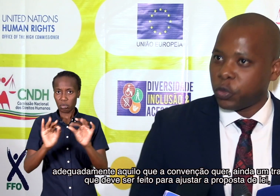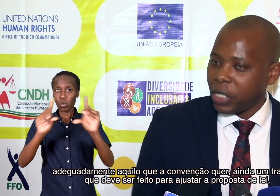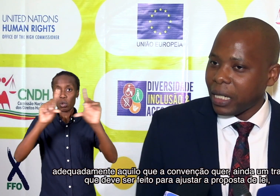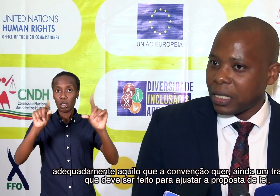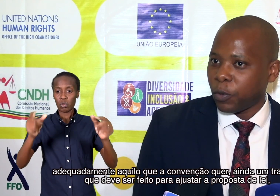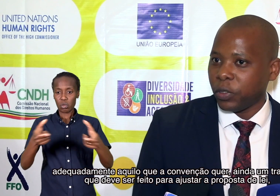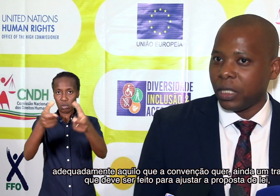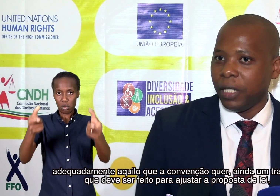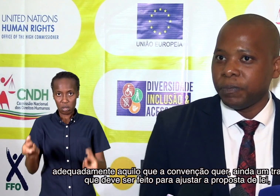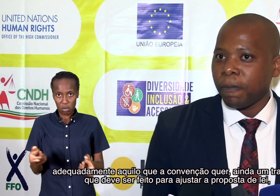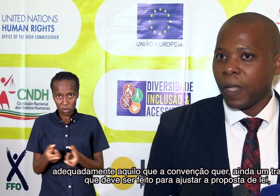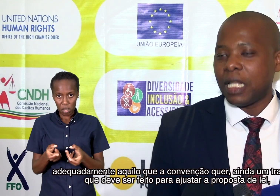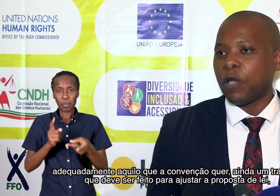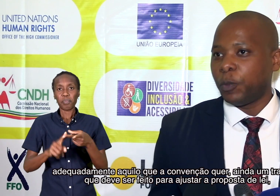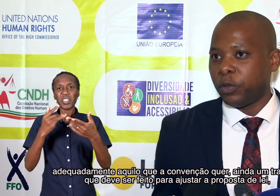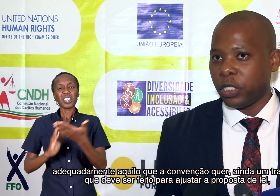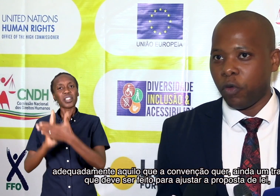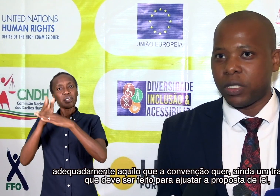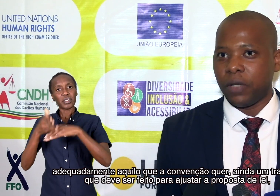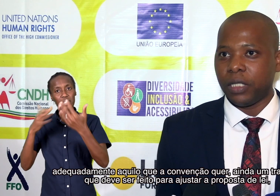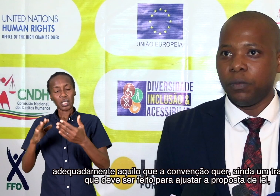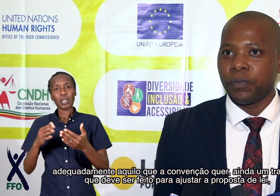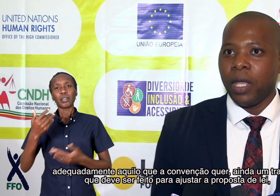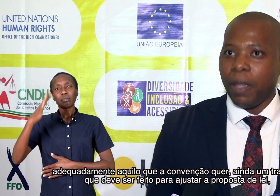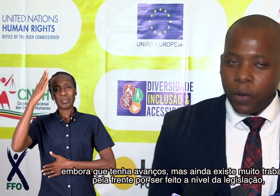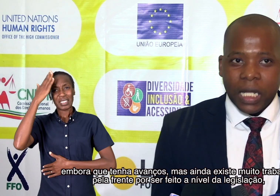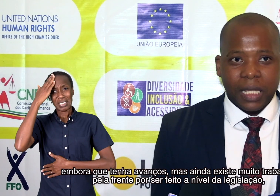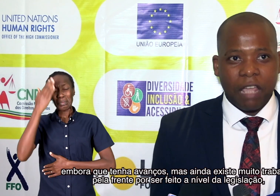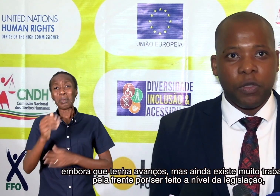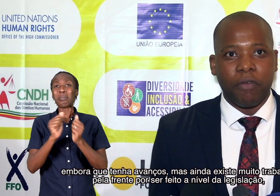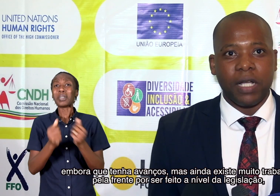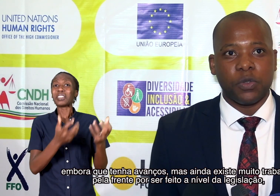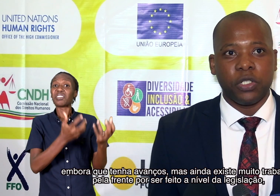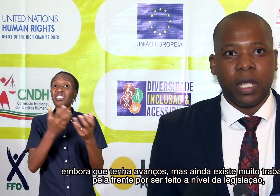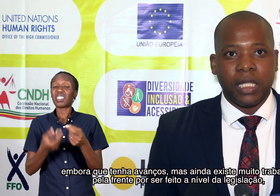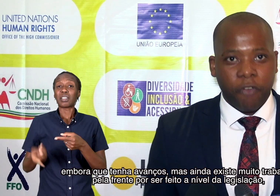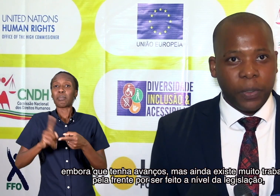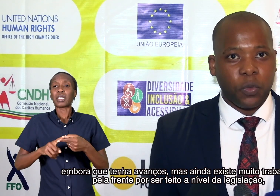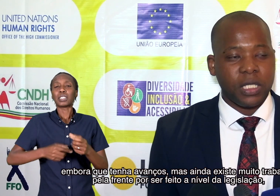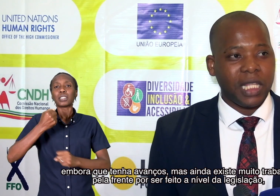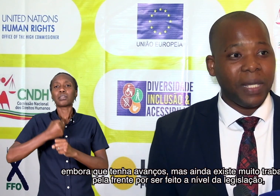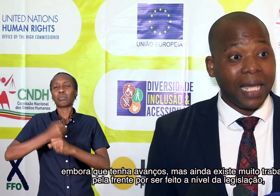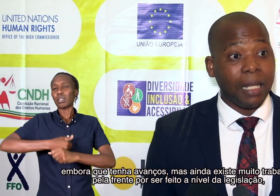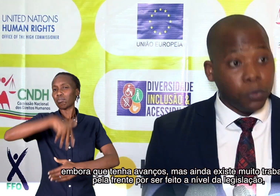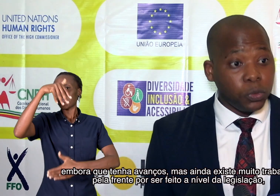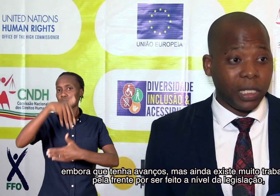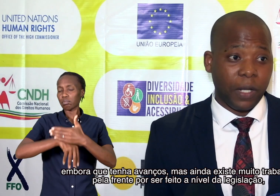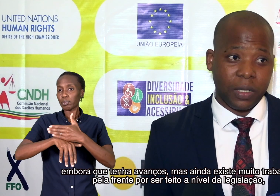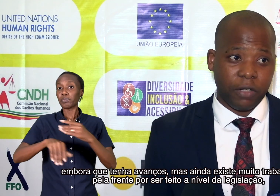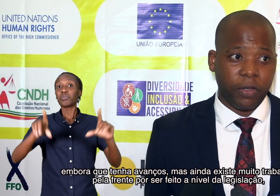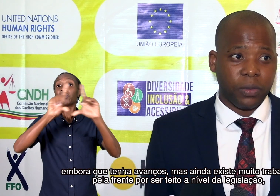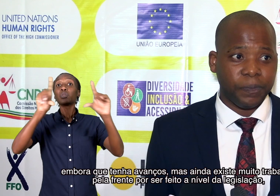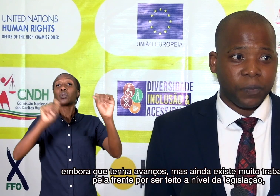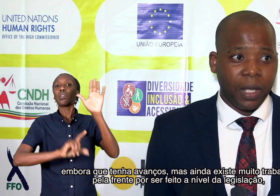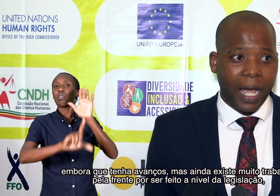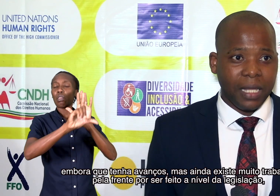para ajustar essa proposta de lei em relação aos padrões da Convenção. Então, embora tenha havido avanços, devemos reconhecer também que ainda há muito trabalho a